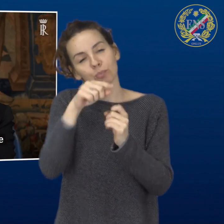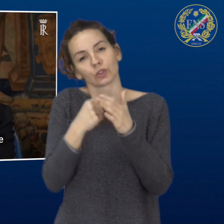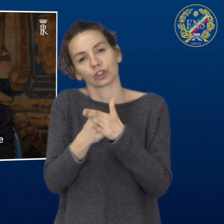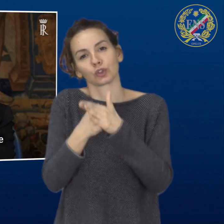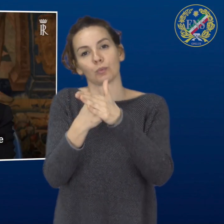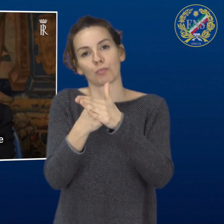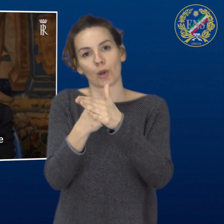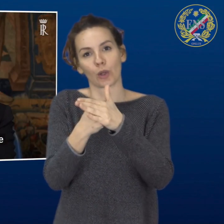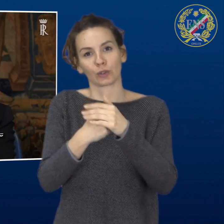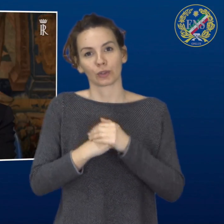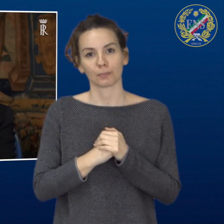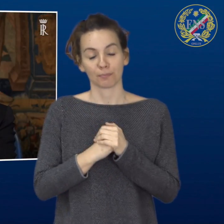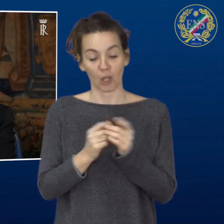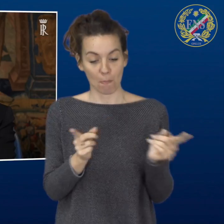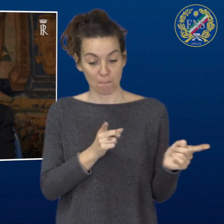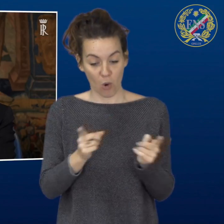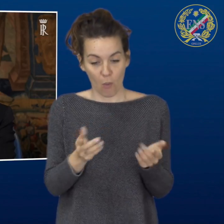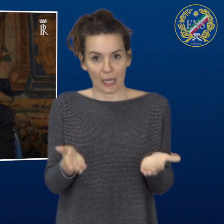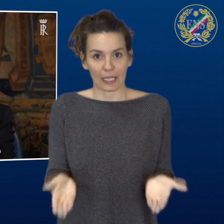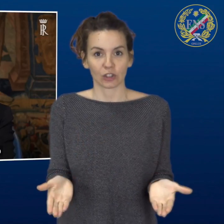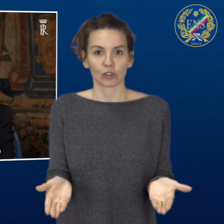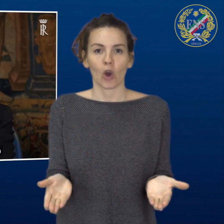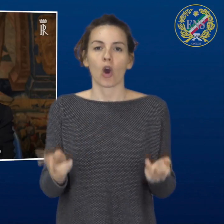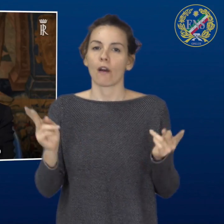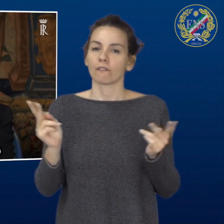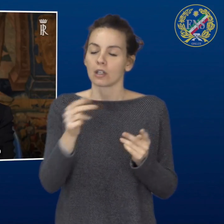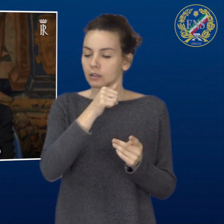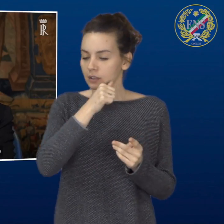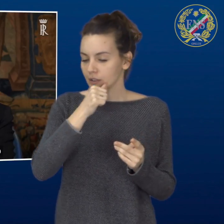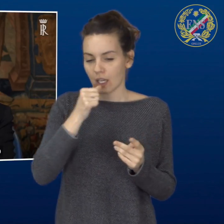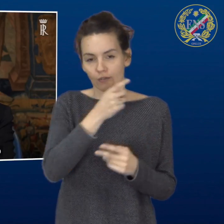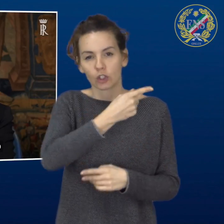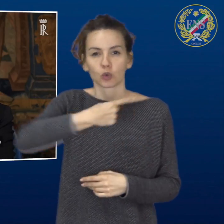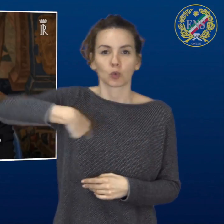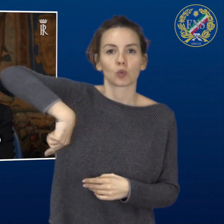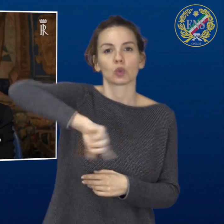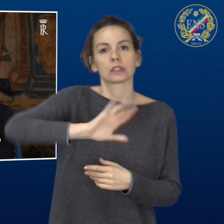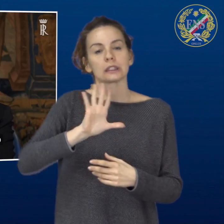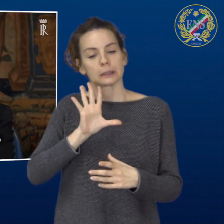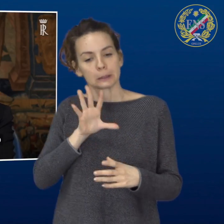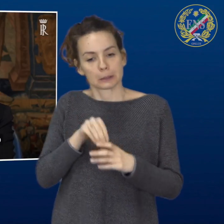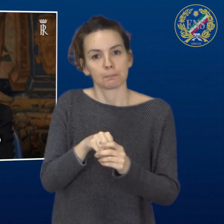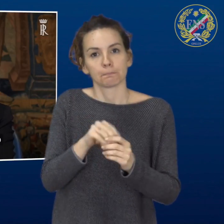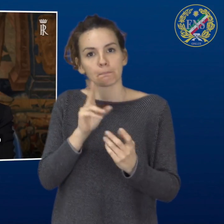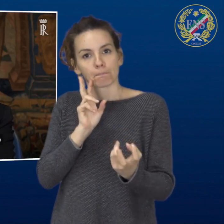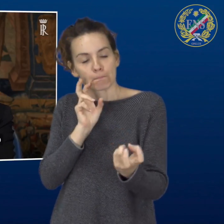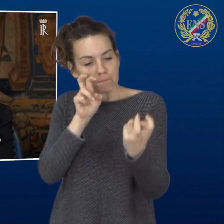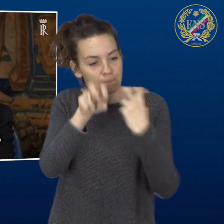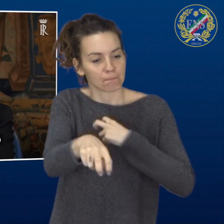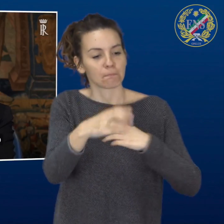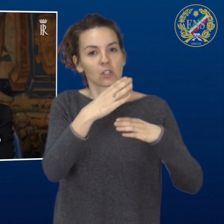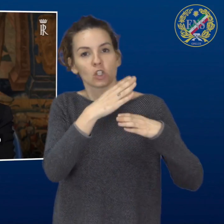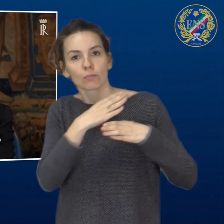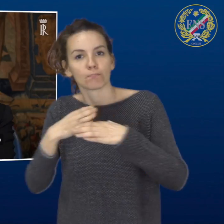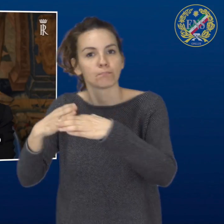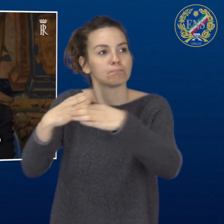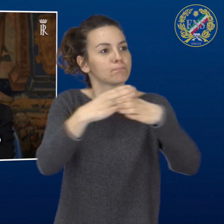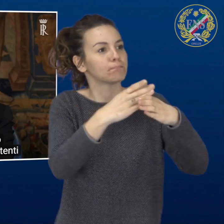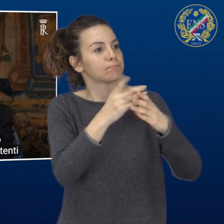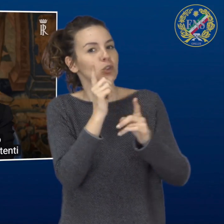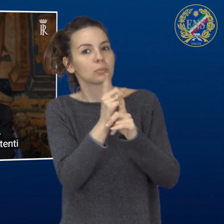Il momento che attraversiamo richiede coinvolgimento, condivisione, concordia,